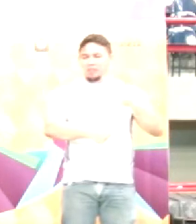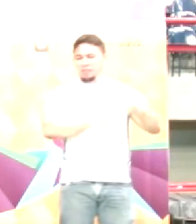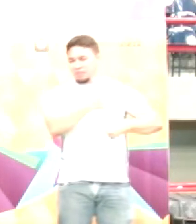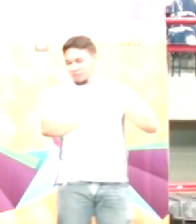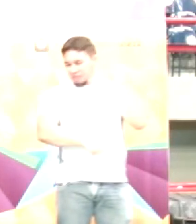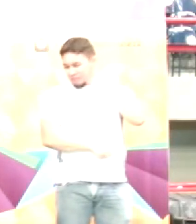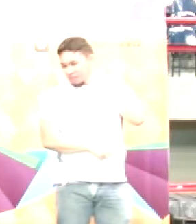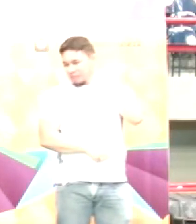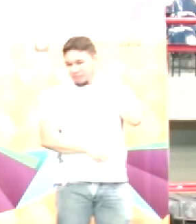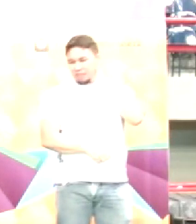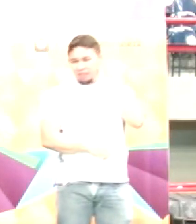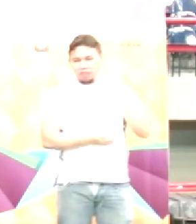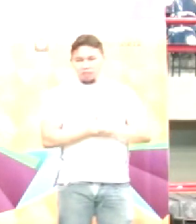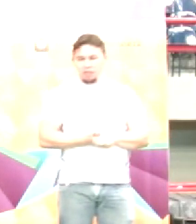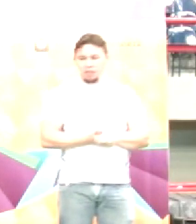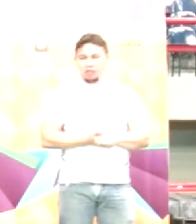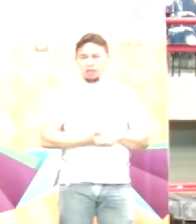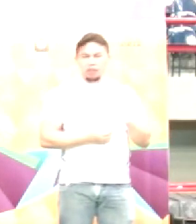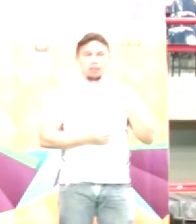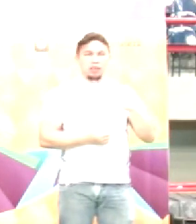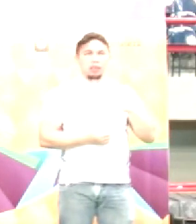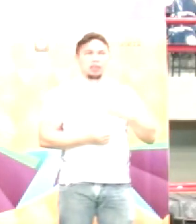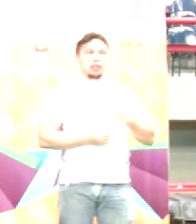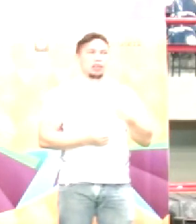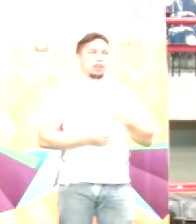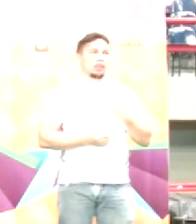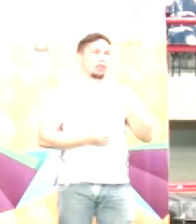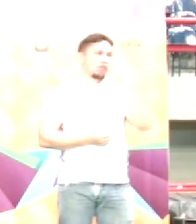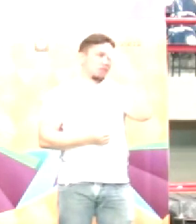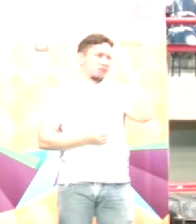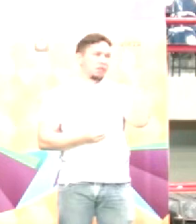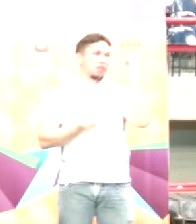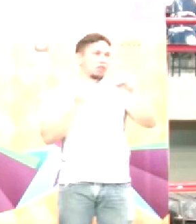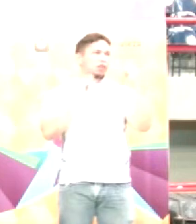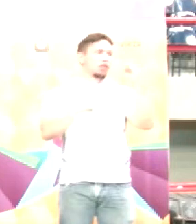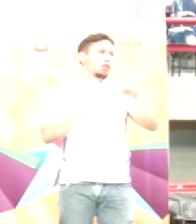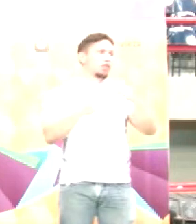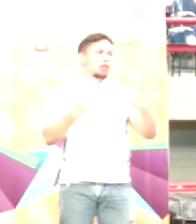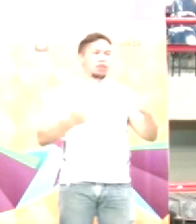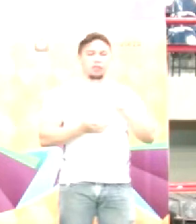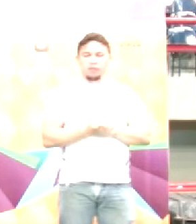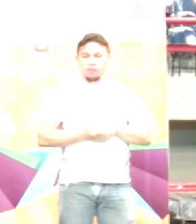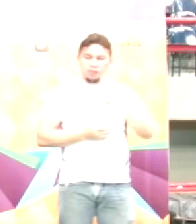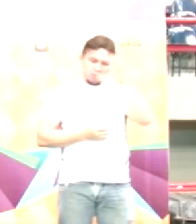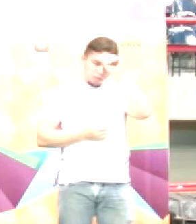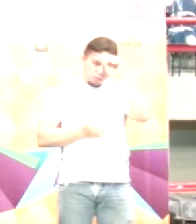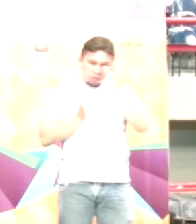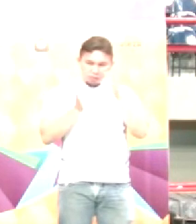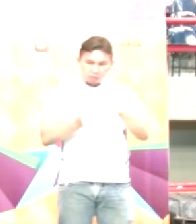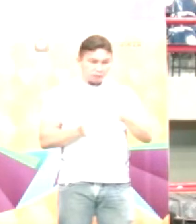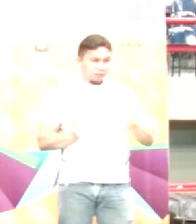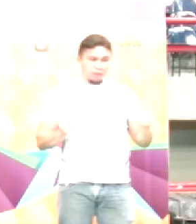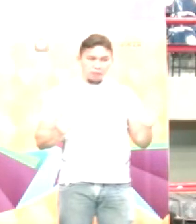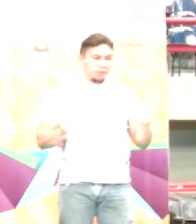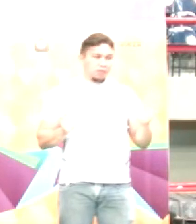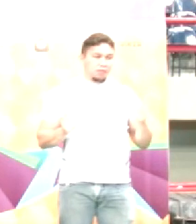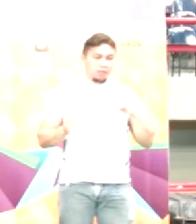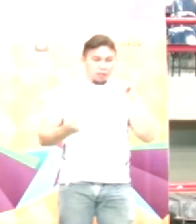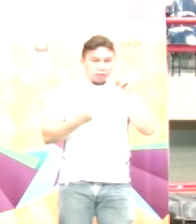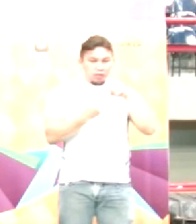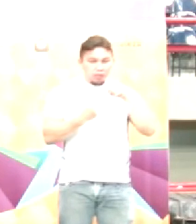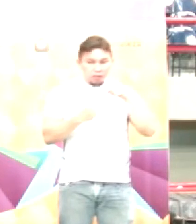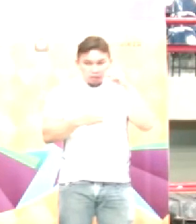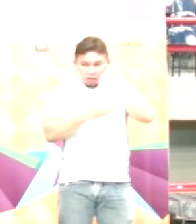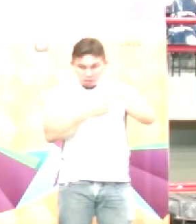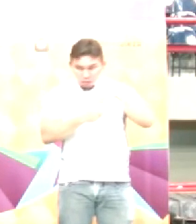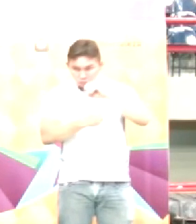iludir e dizer assim: Alexandre, bota um monte de questão bem fácil, porque aí eu quero aprender essas. A gente tem que ver se essas estão caindo